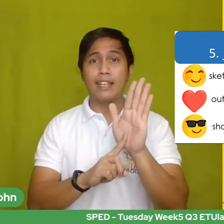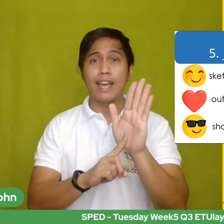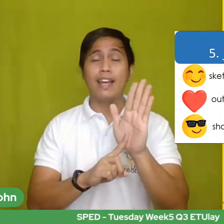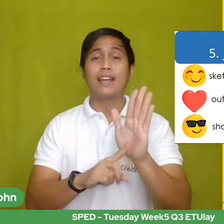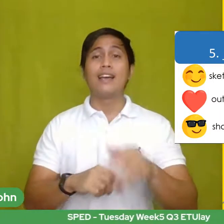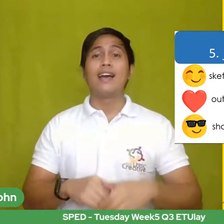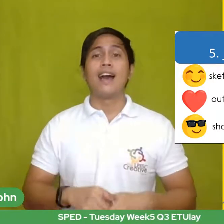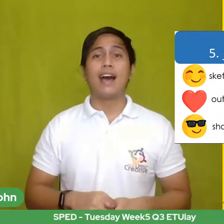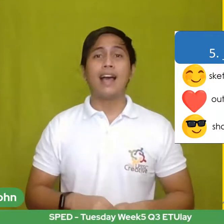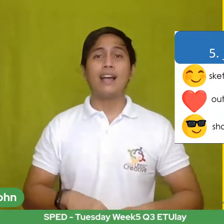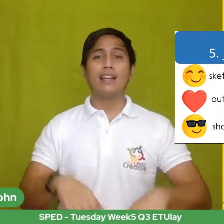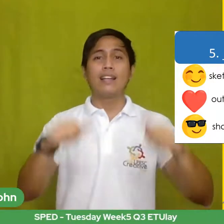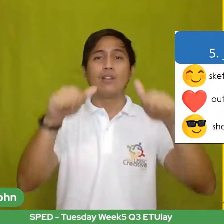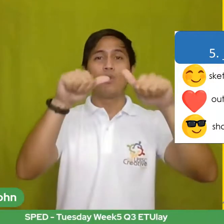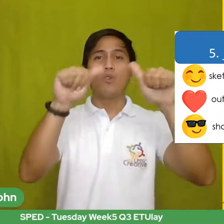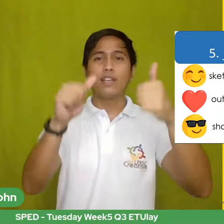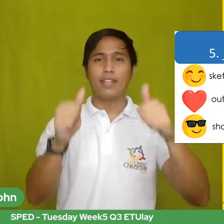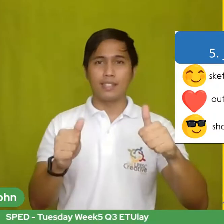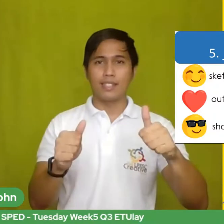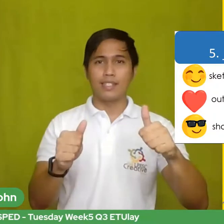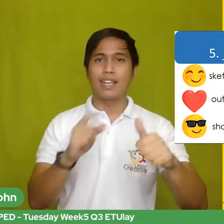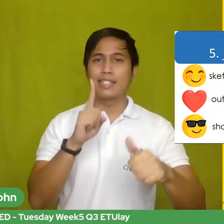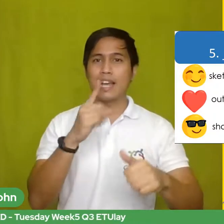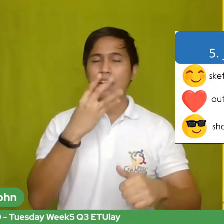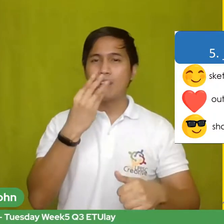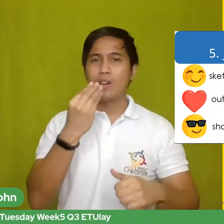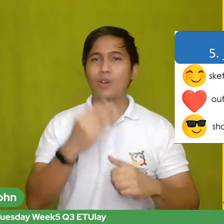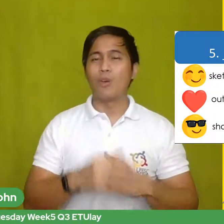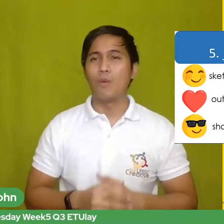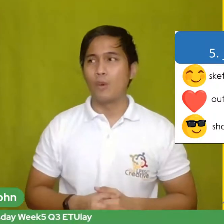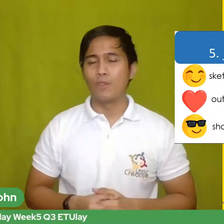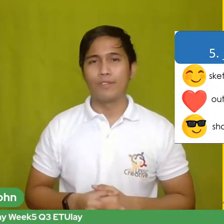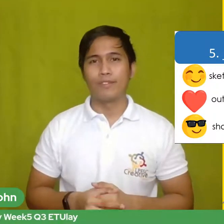niya ang hugis ng isang lobo.